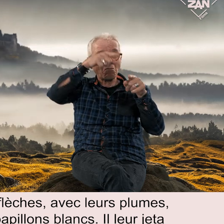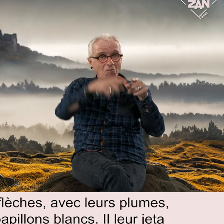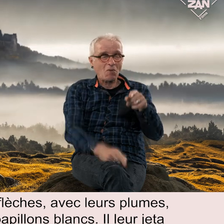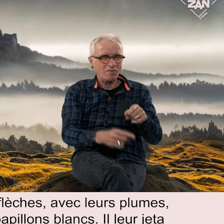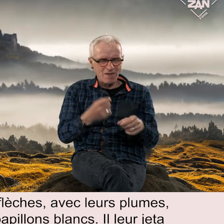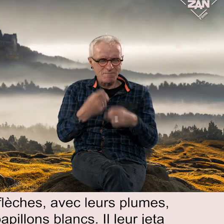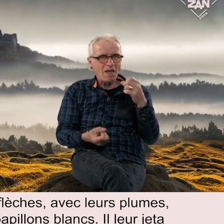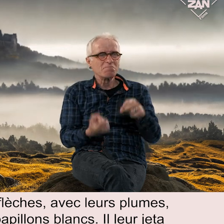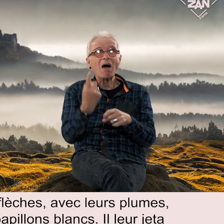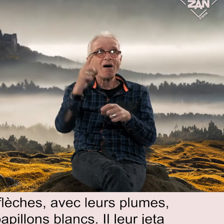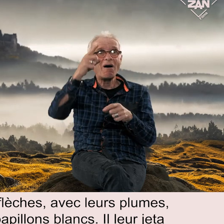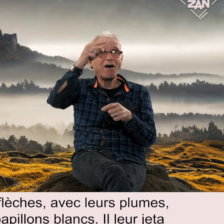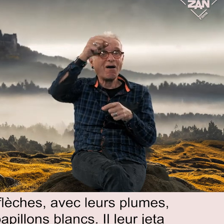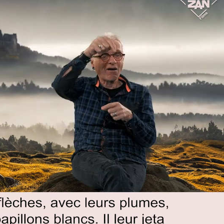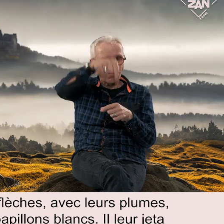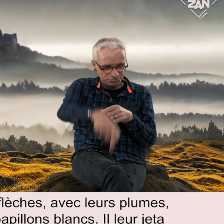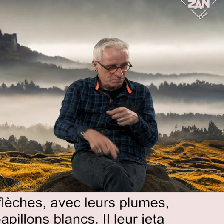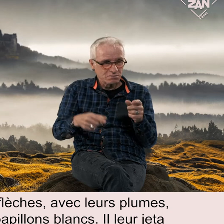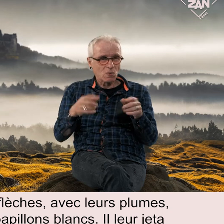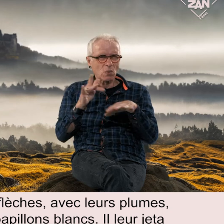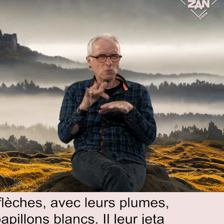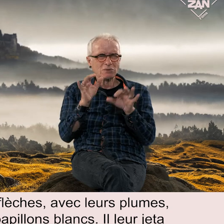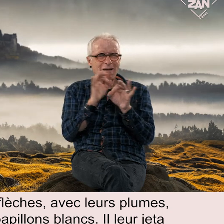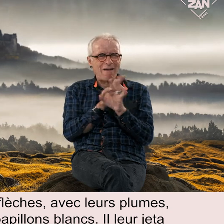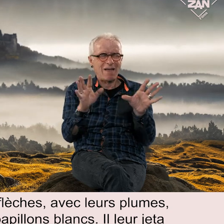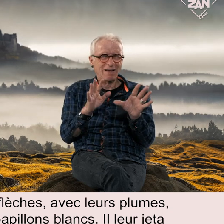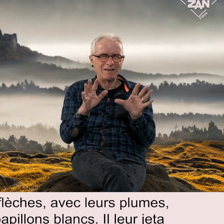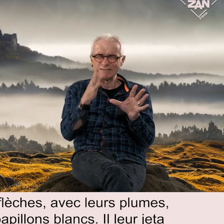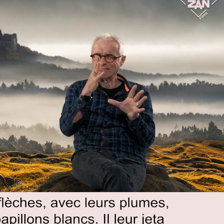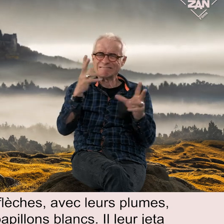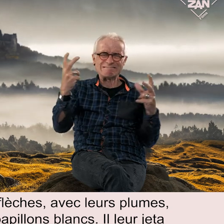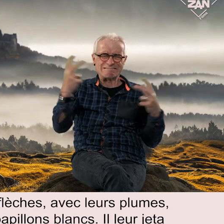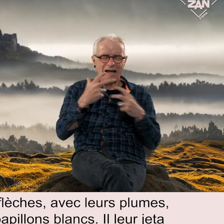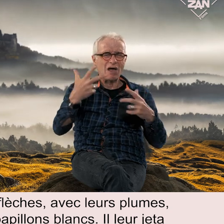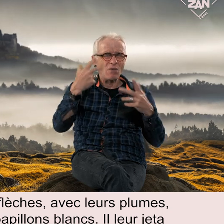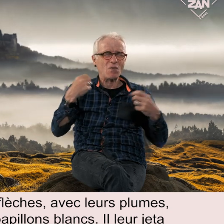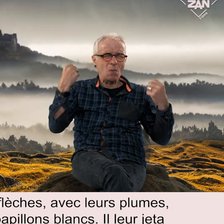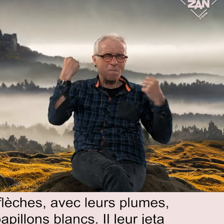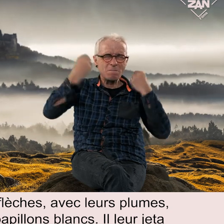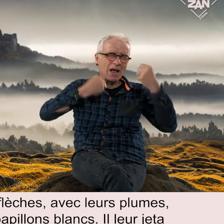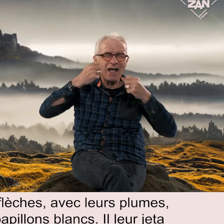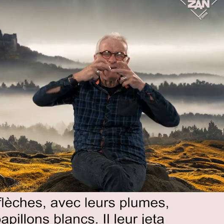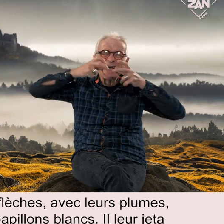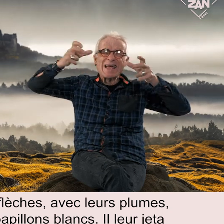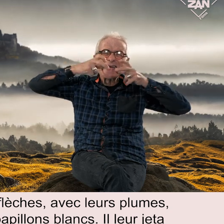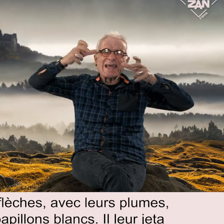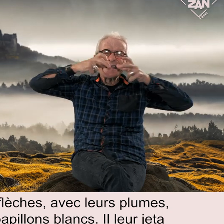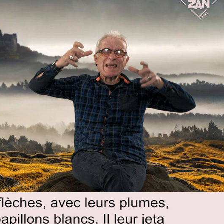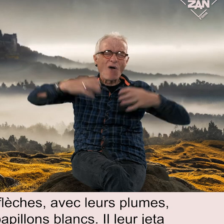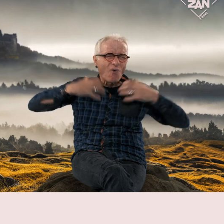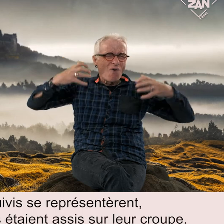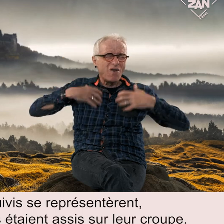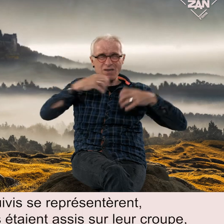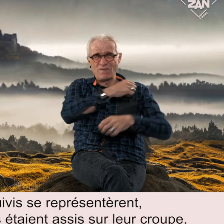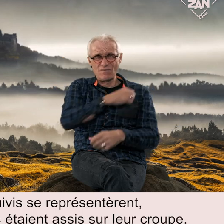jeta des pierres, les pierres, sans rien toucher, retombaient. Il se maudit, aurait voulu se battre, hurla des imprécations, étouffait de rage.